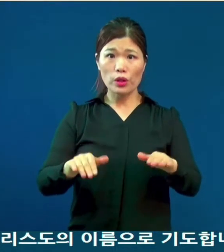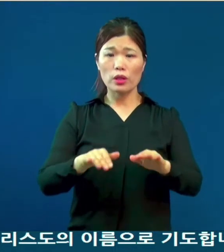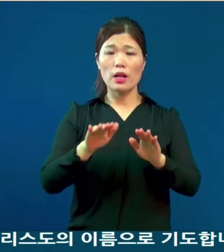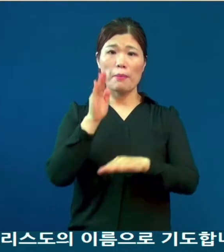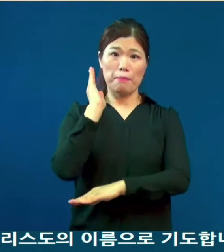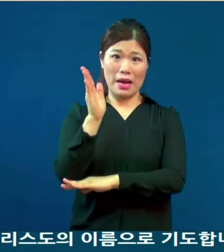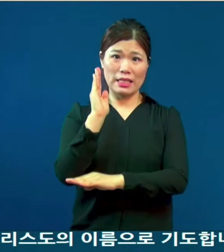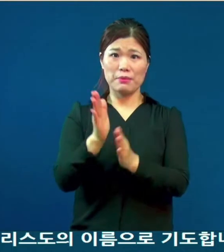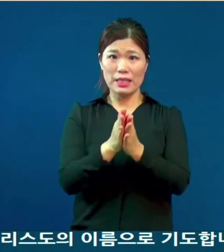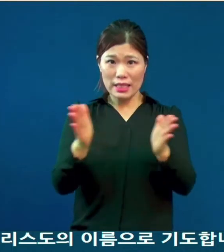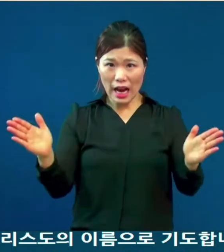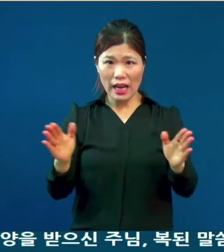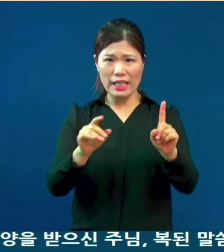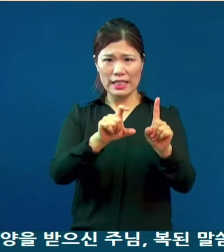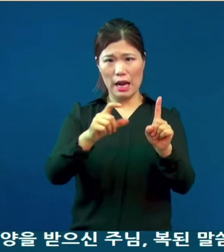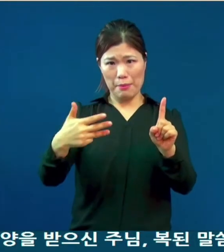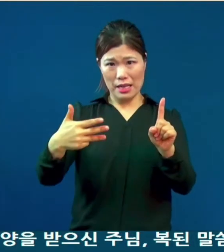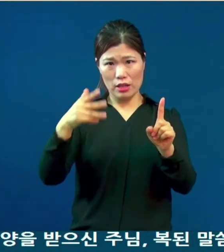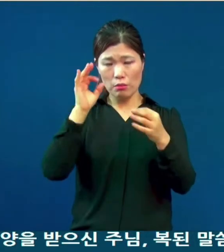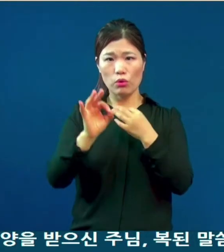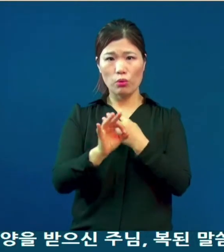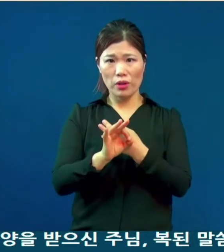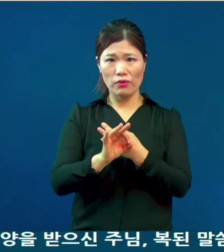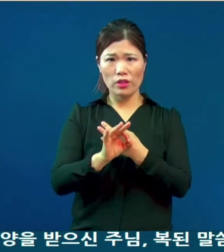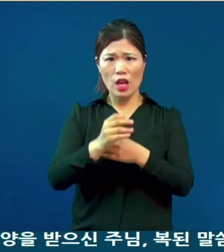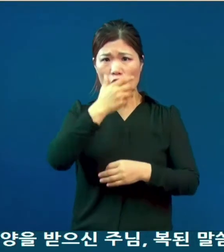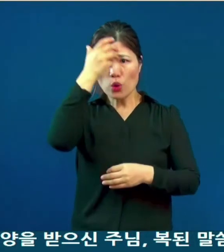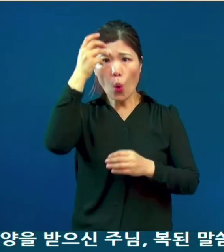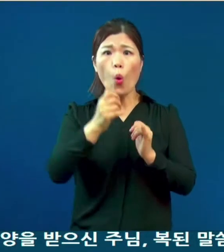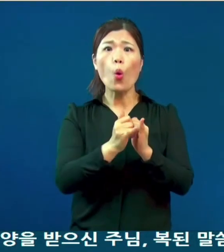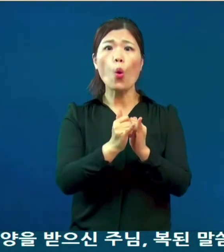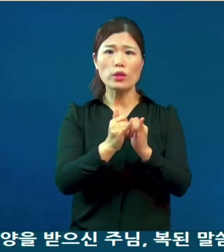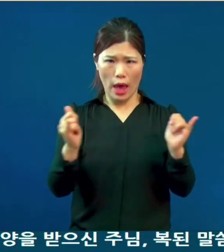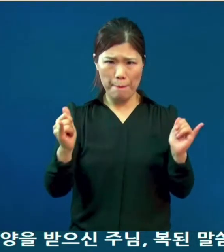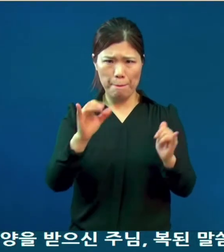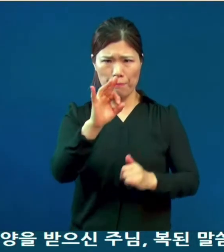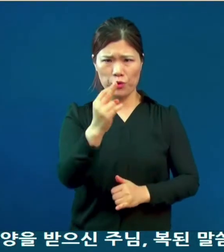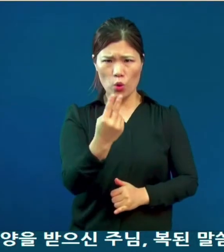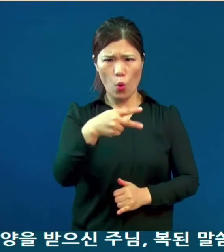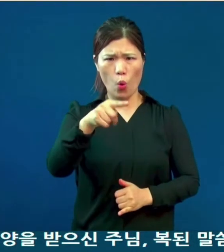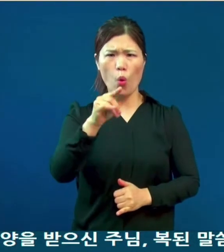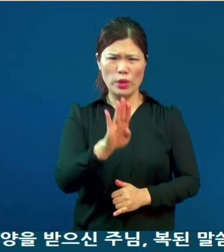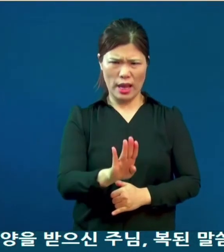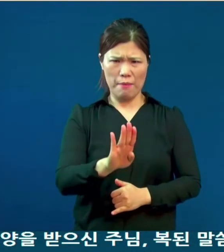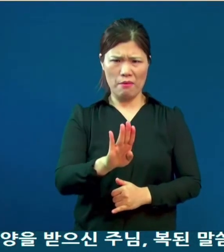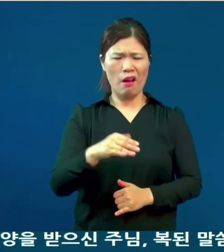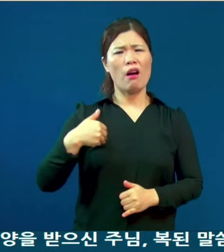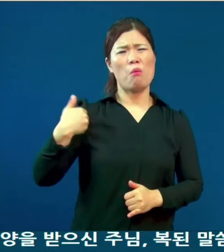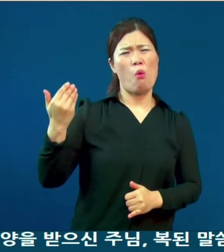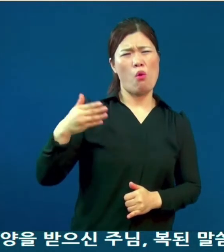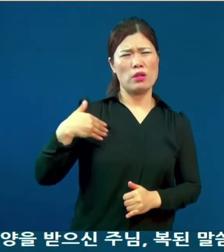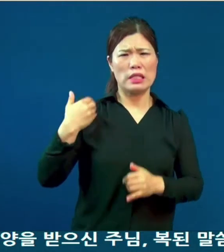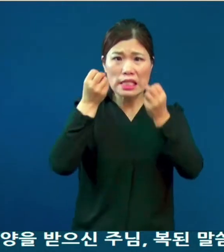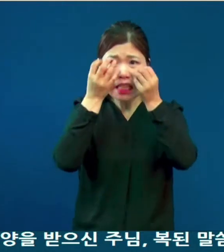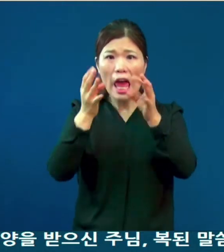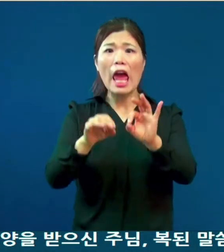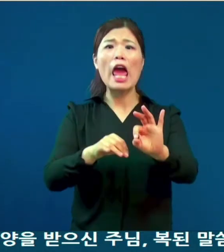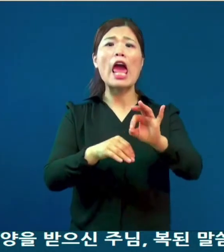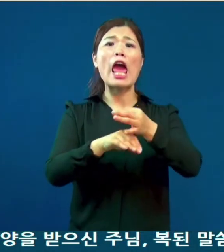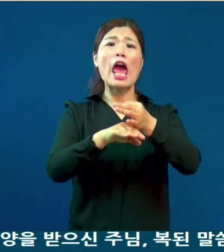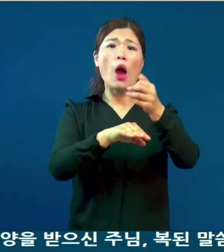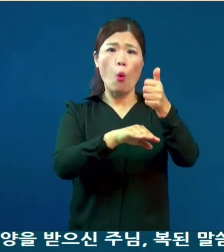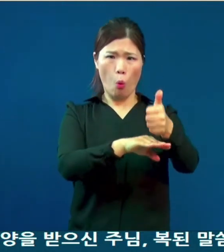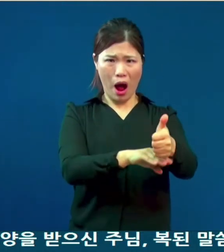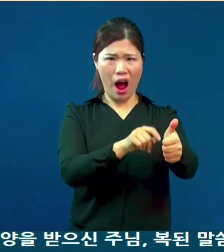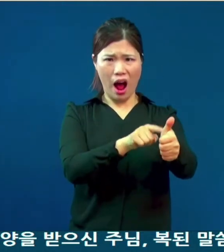시작인 8절의 말씀을 보면 요셉을 알지 못하는 새 왕이 일어났다라고 이야기를 합니다. 요셉을